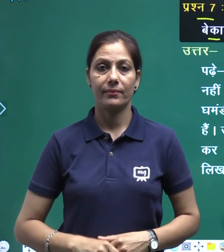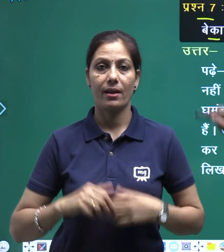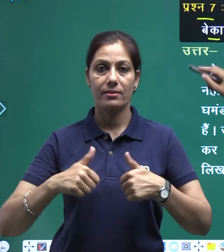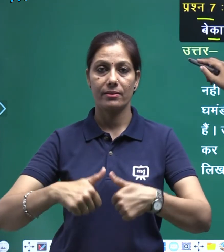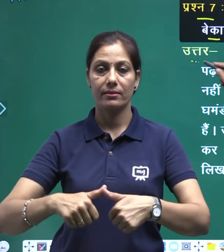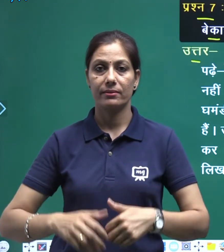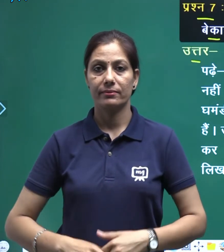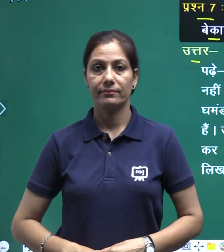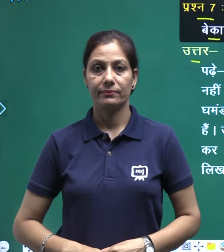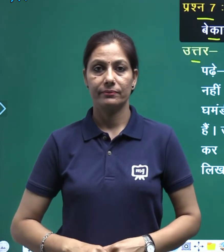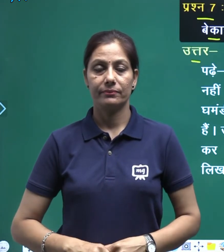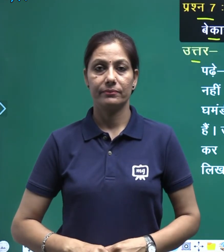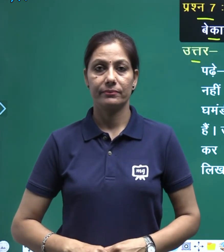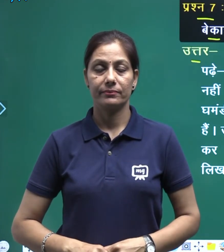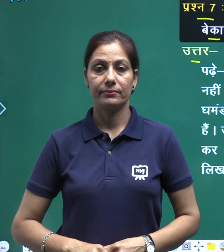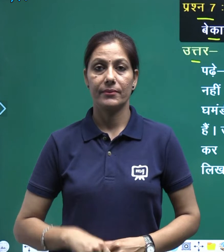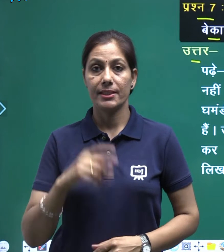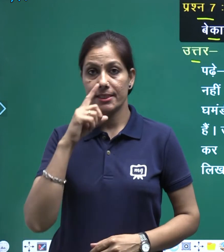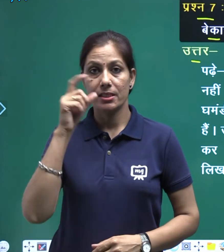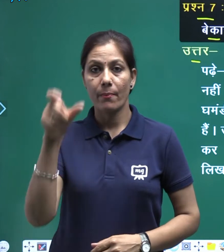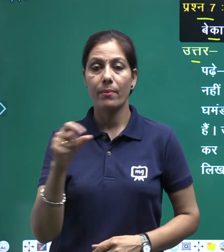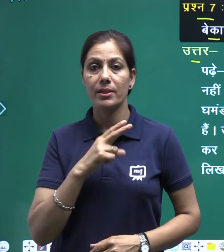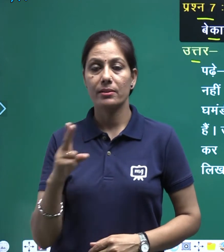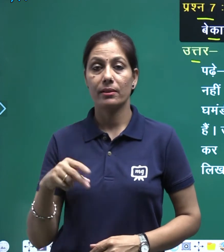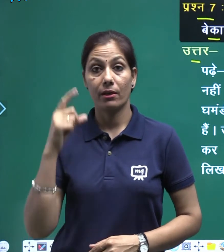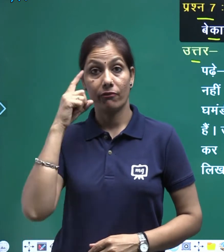उत्तर है, चंपा के विचार में